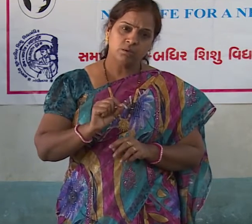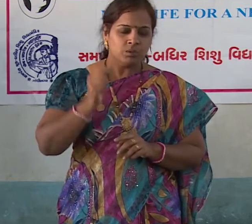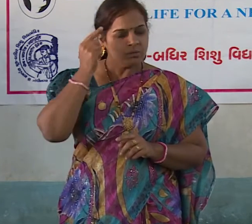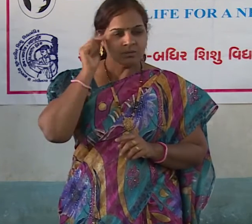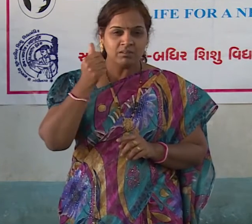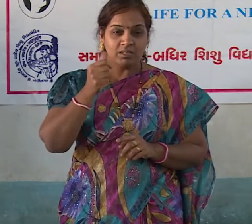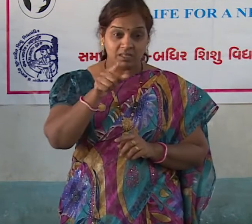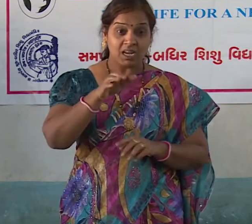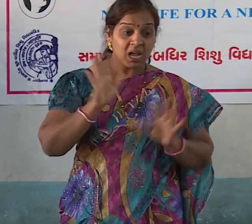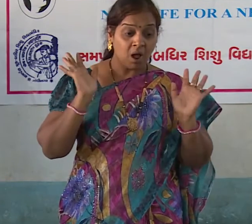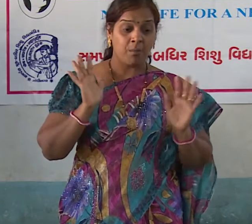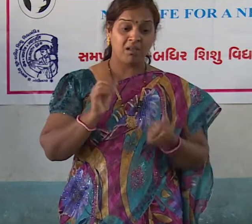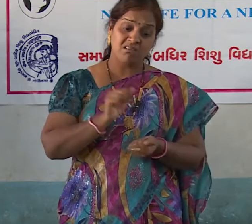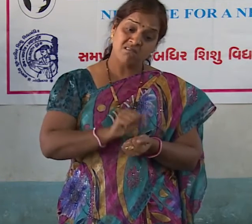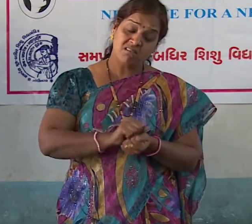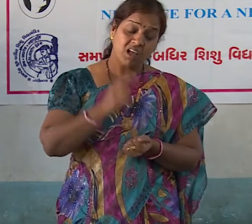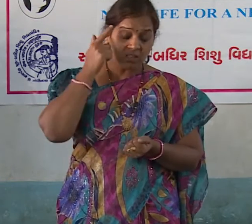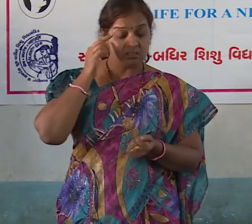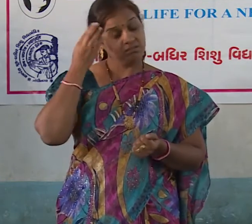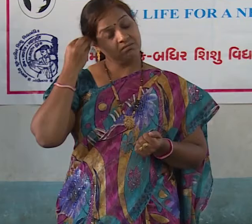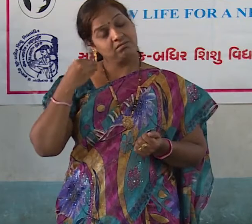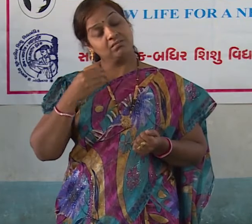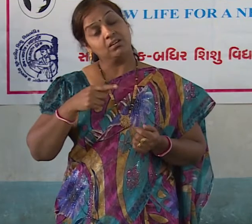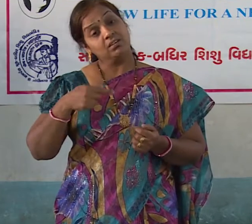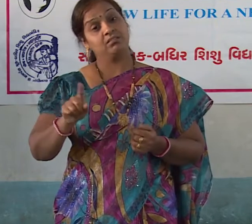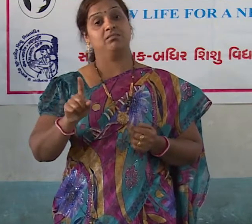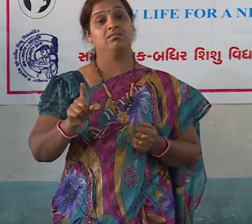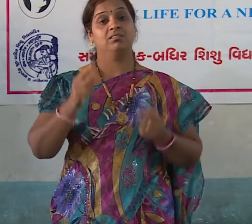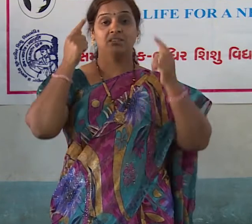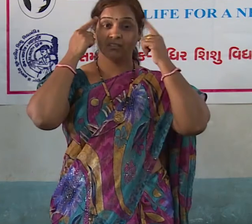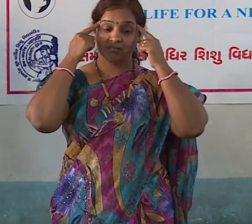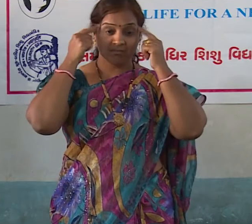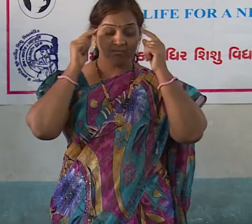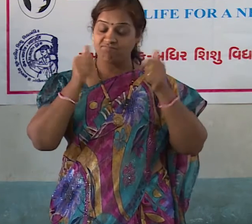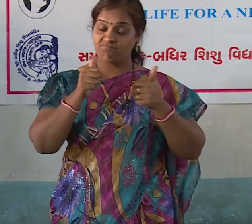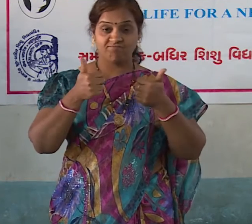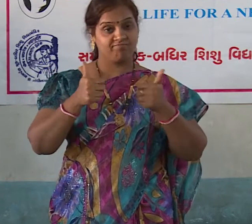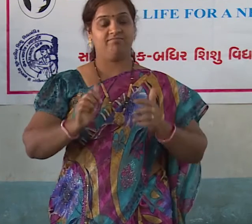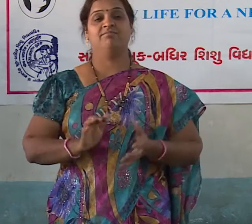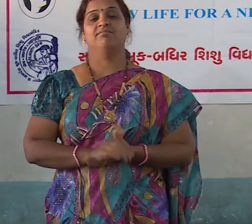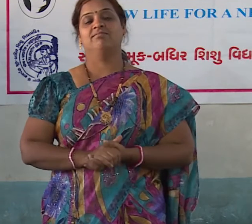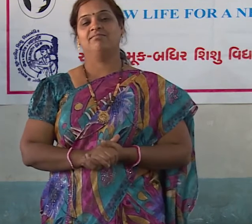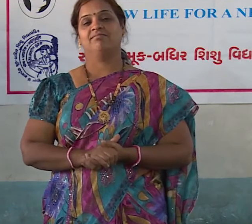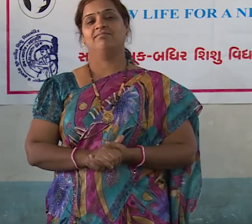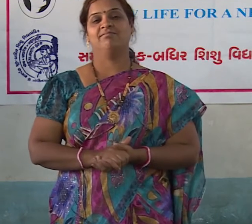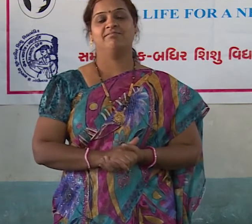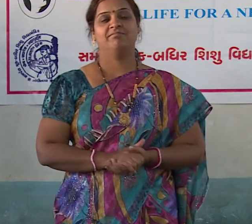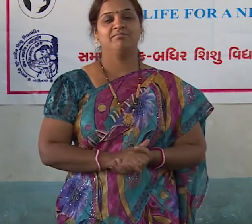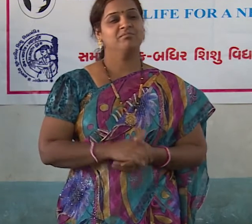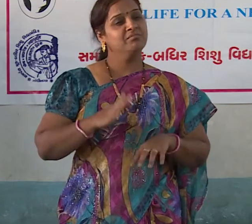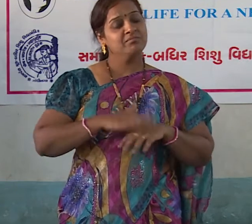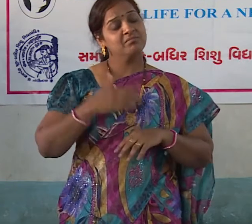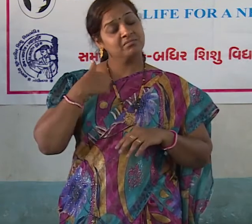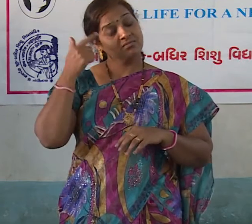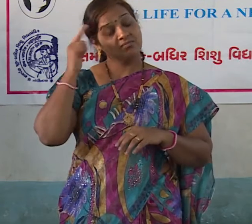वो योगी का फिर प्रश्न का वही का प्रश्न कहता, मैं थोड़ा ही इनको याद कर रहा हूं, मेरा तो प्रश्न